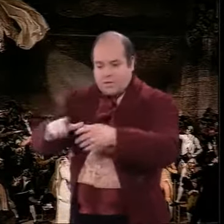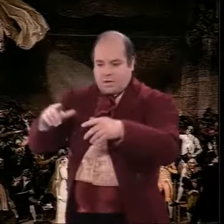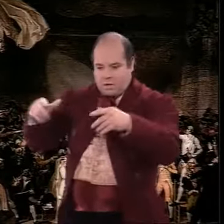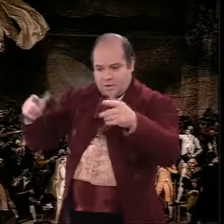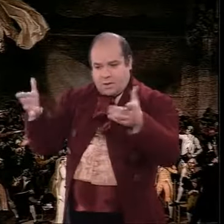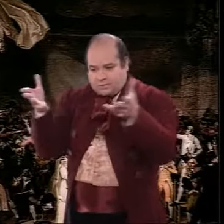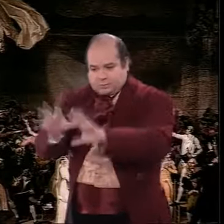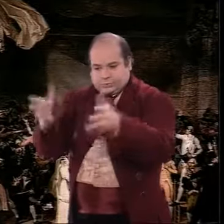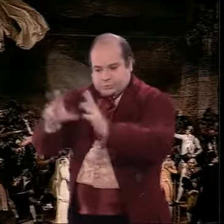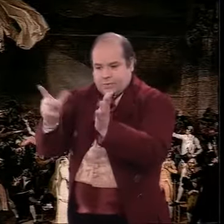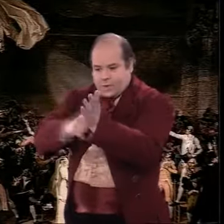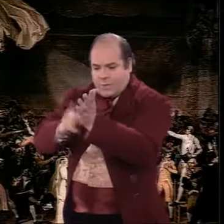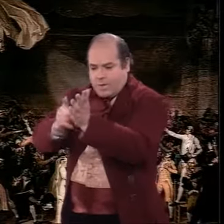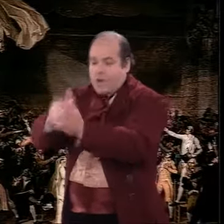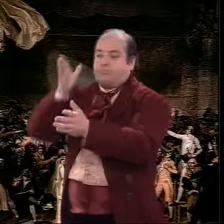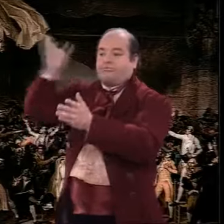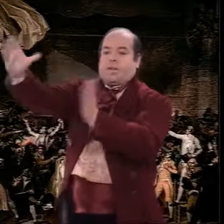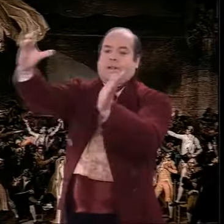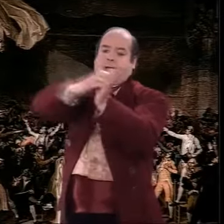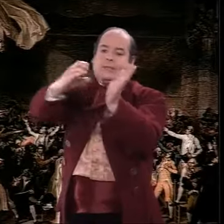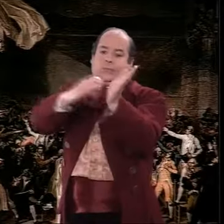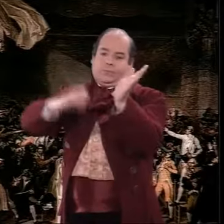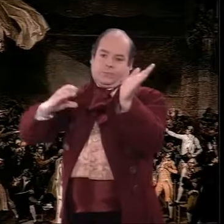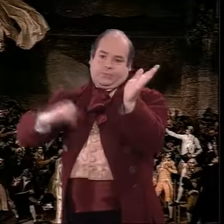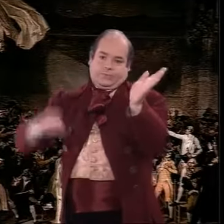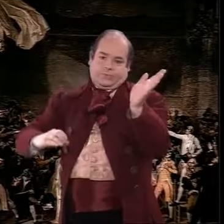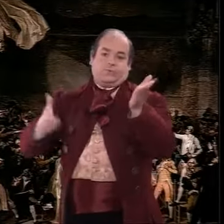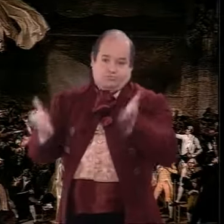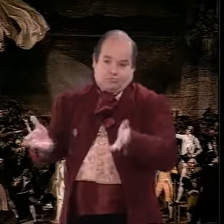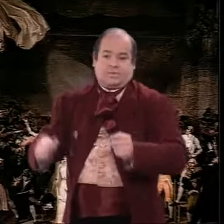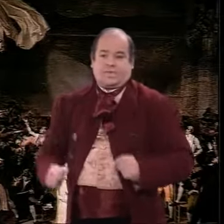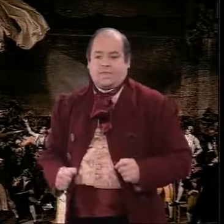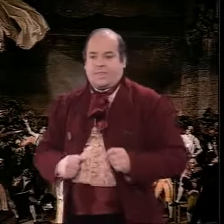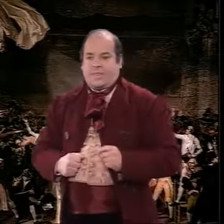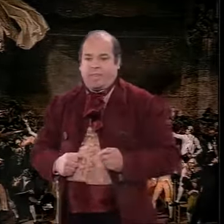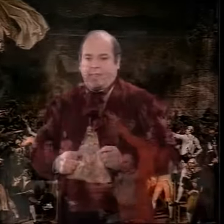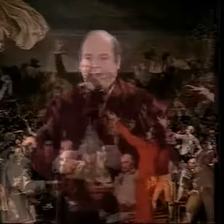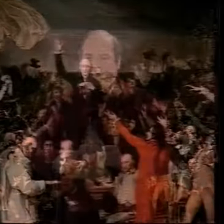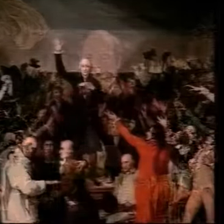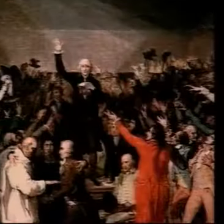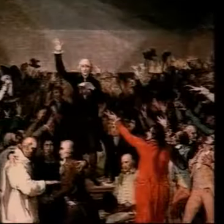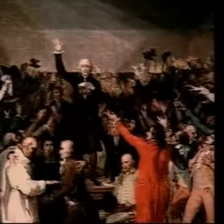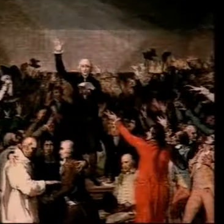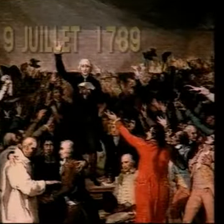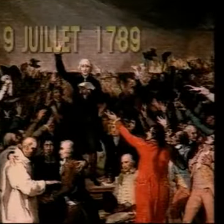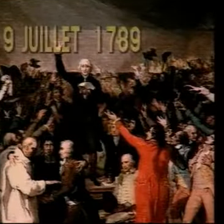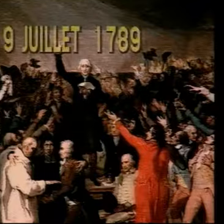tiers-État. Le 9 juillet, l'Assemblée nationale se proclame constituante, c'est-à-dire qu'elle veut donner une constitution à la